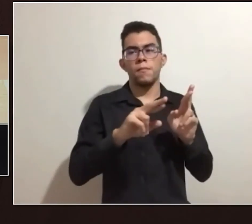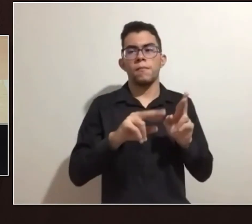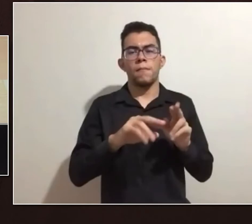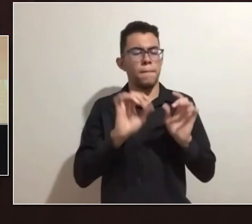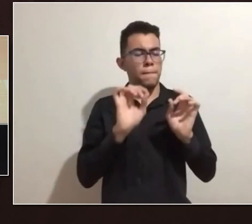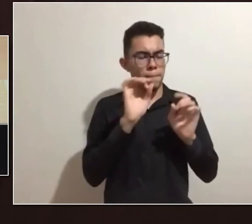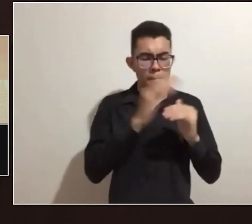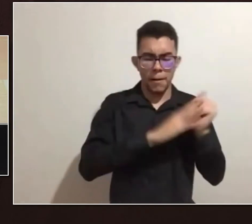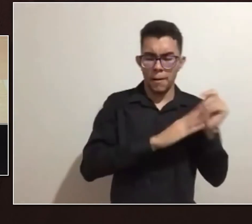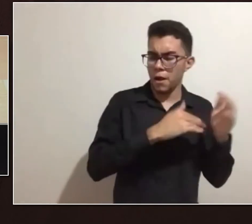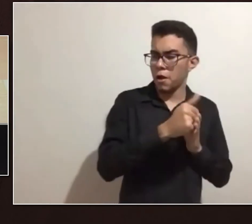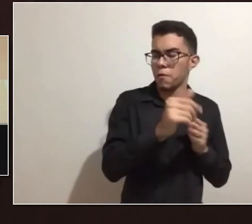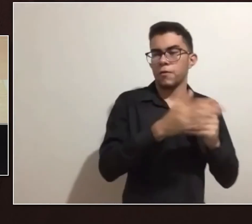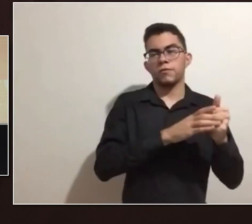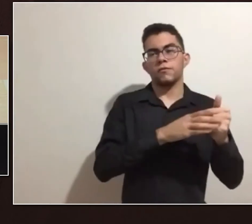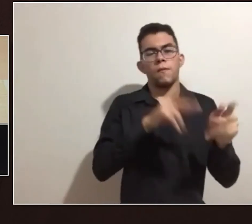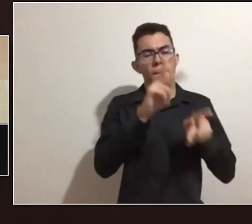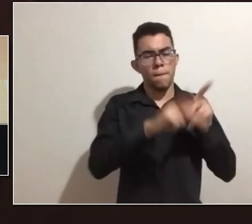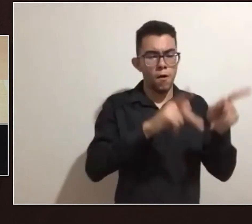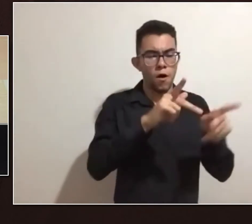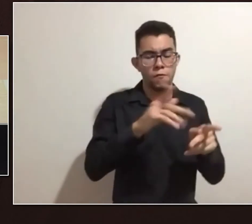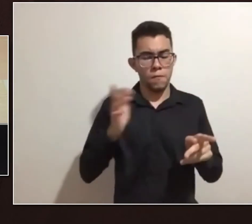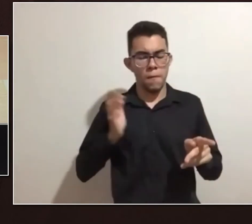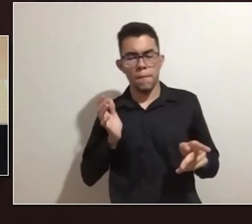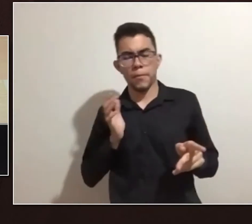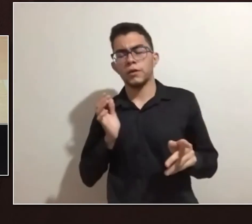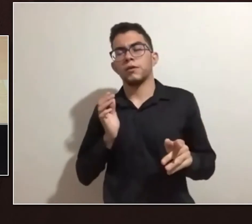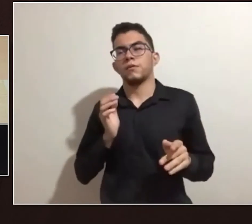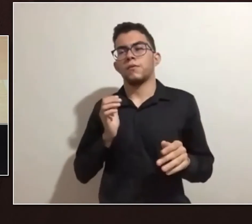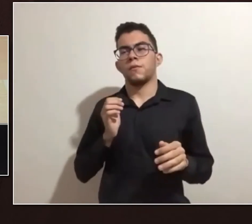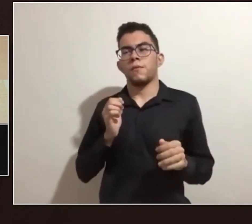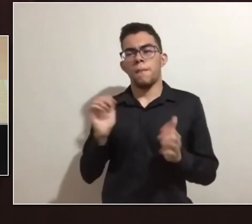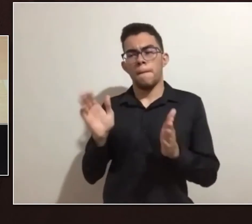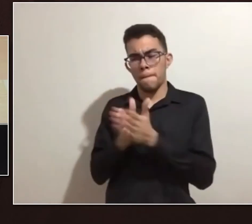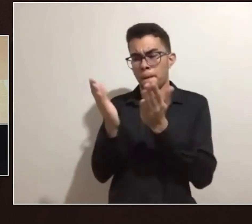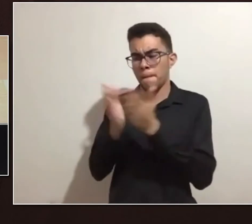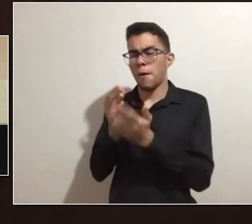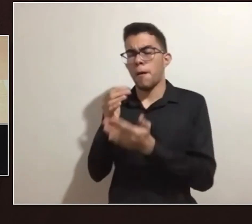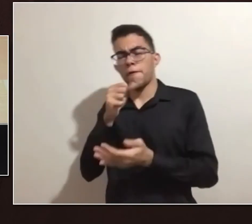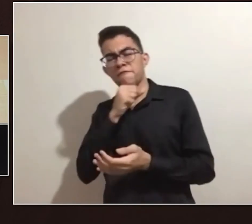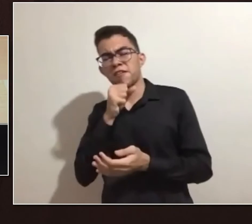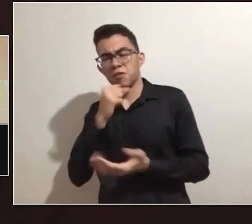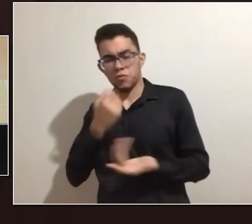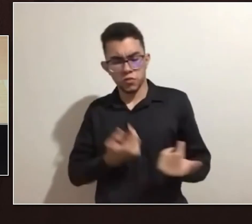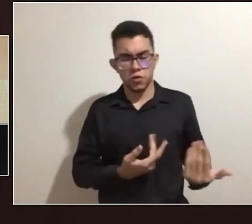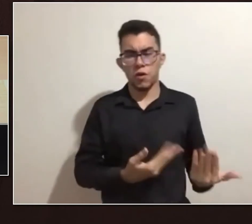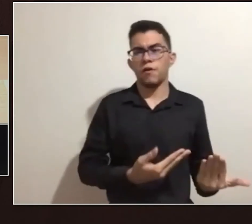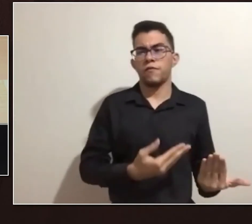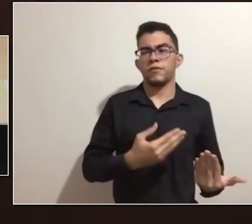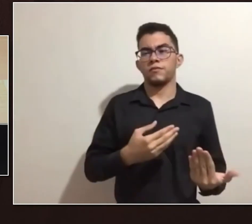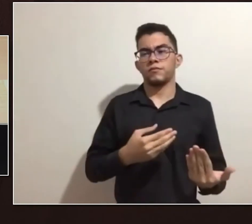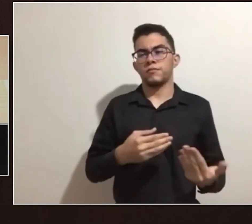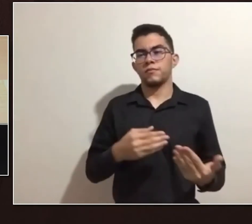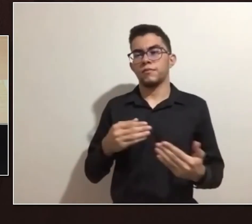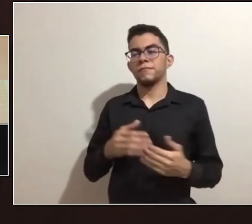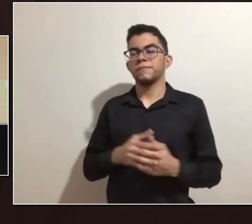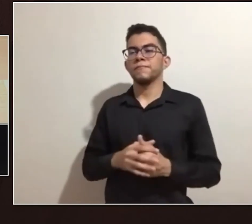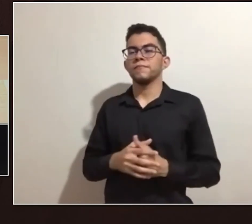ao povo, ao rico, ao pobre, ao velho, ao jovem, ao erudito e ao analfabeto.